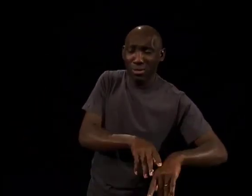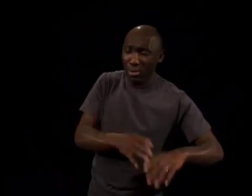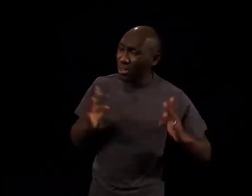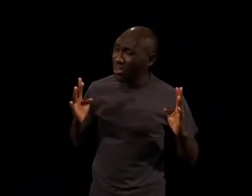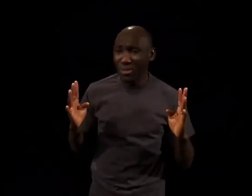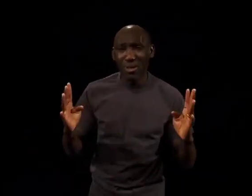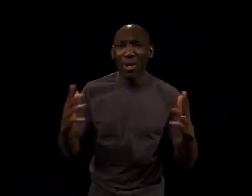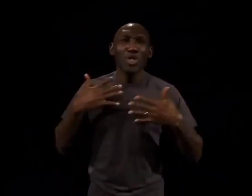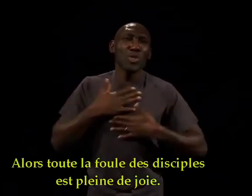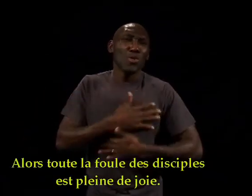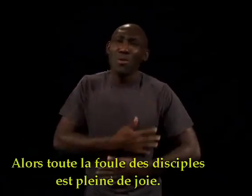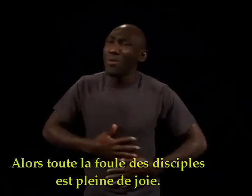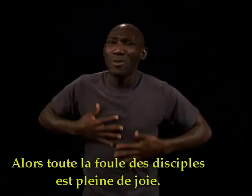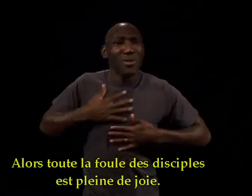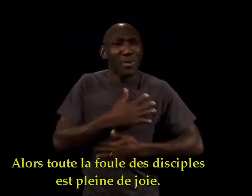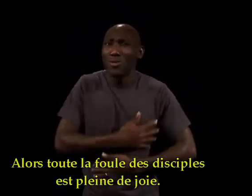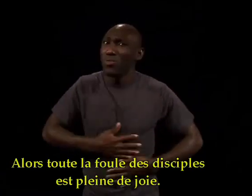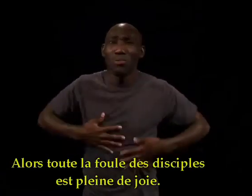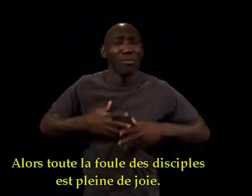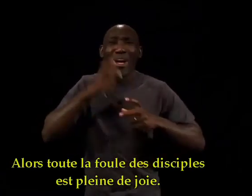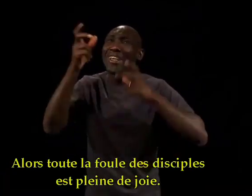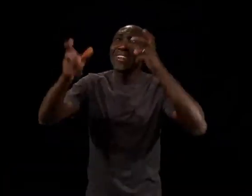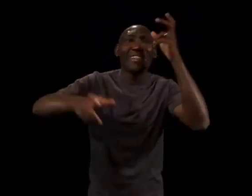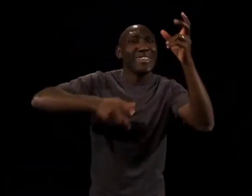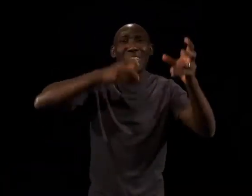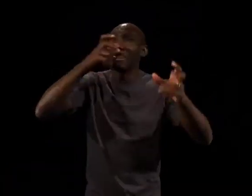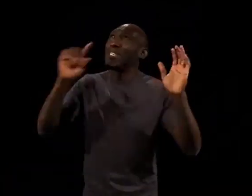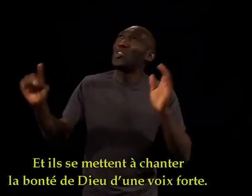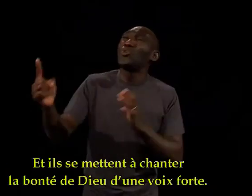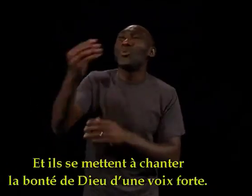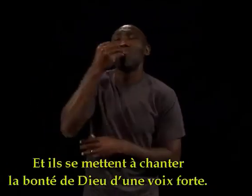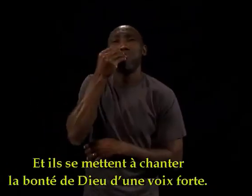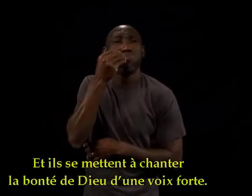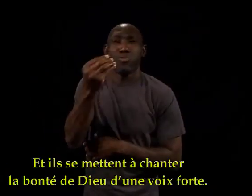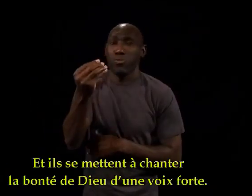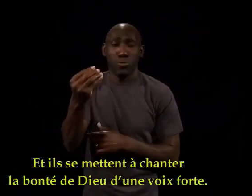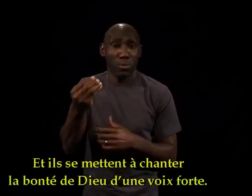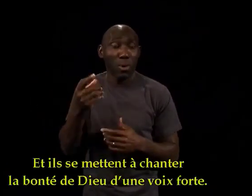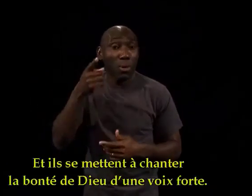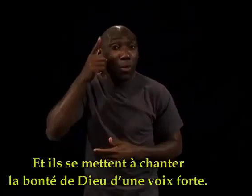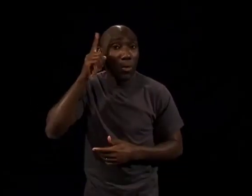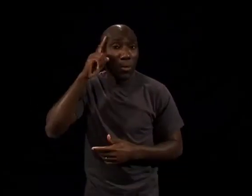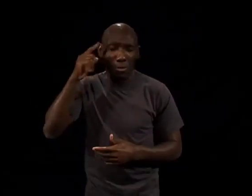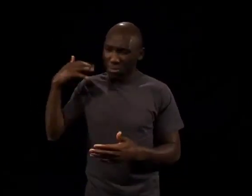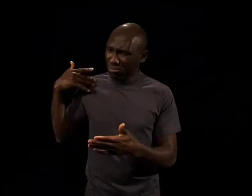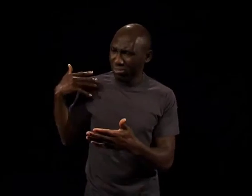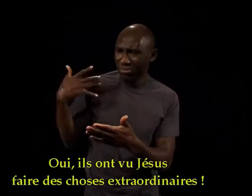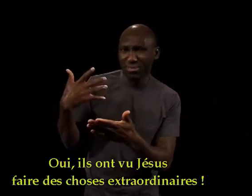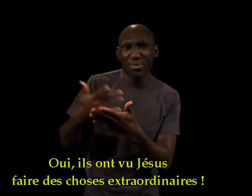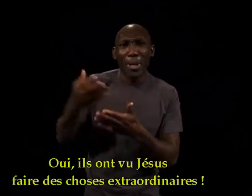devant lui. Alors toute la foule des disciples est pleine de joie. Et ils se mettent à chanter la bonté de Dieu d'une voix forte.